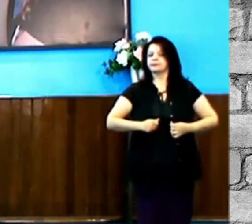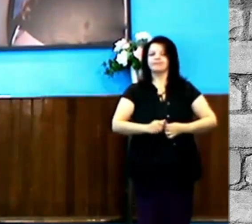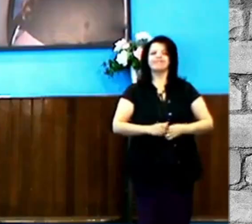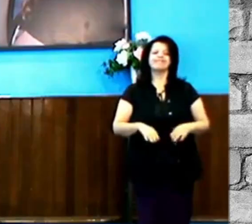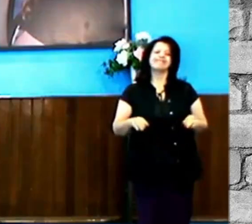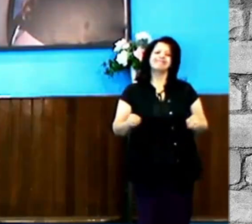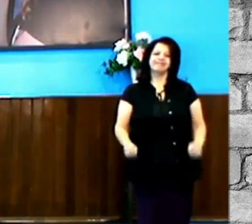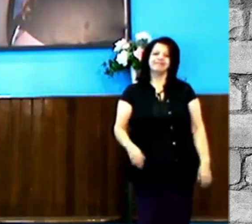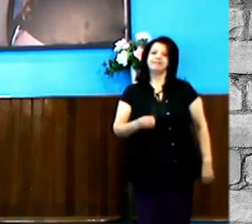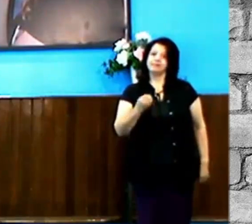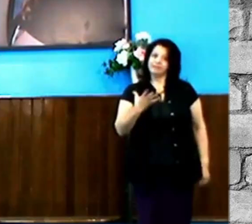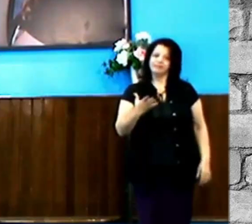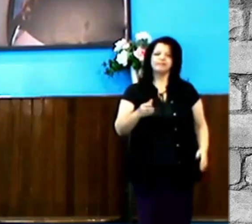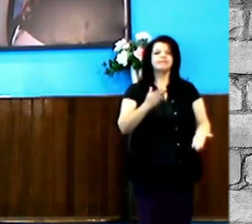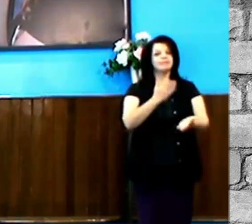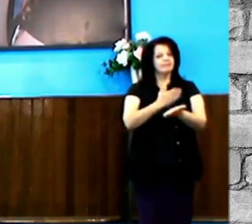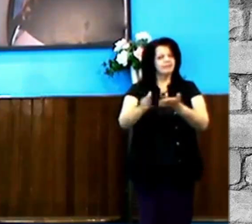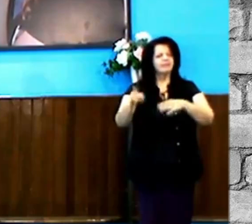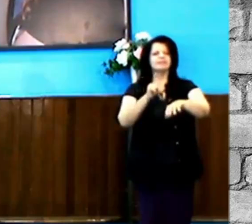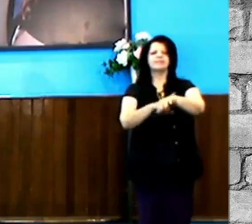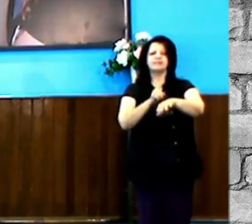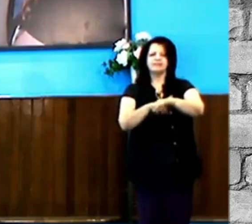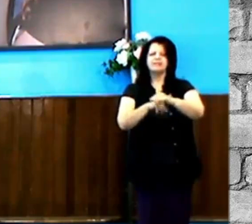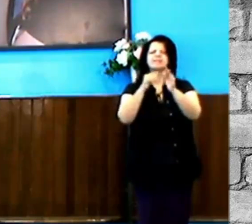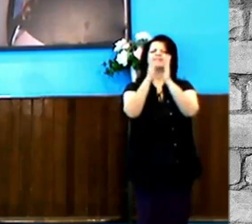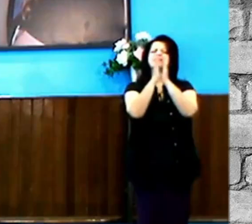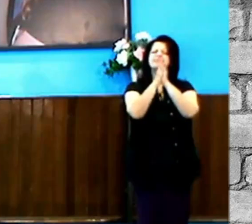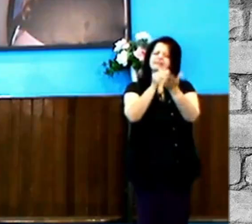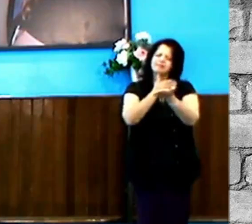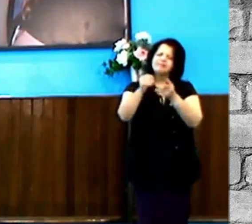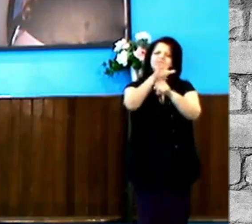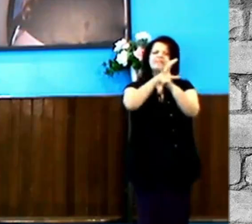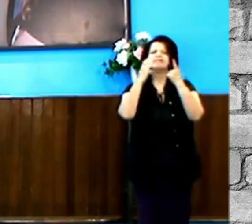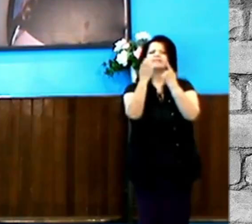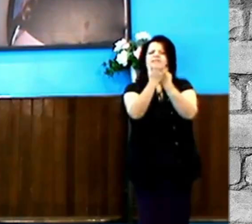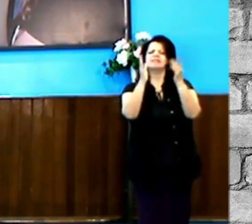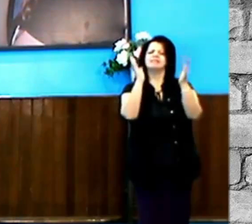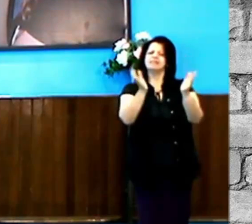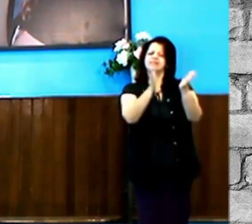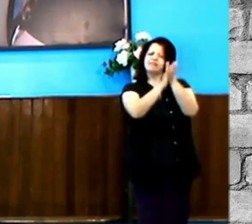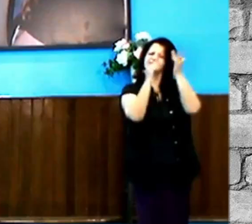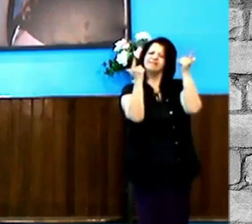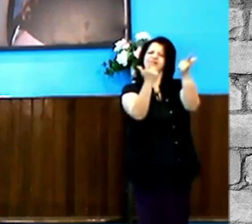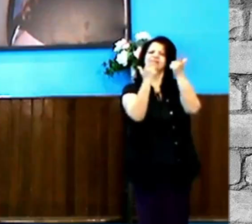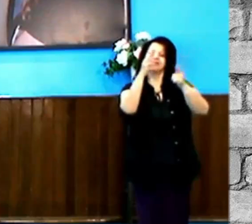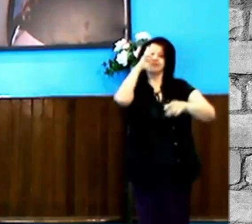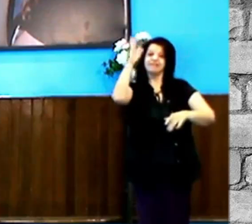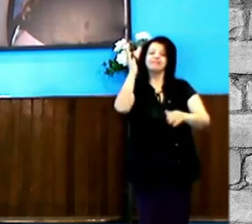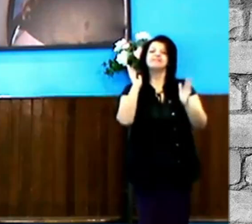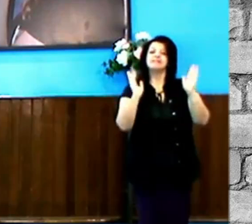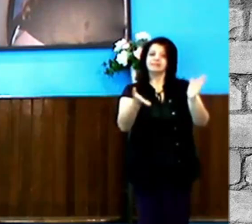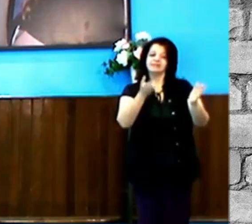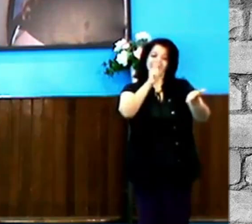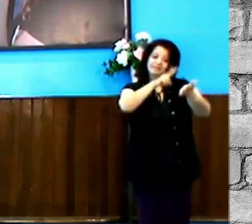Muito bem. Bom, passamos o nosso momento de oração, já introduzimos o culto, já louvamos ao Senhor, não é? Já lemos a